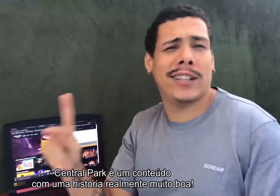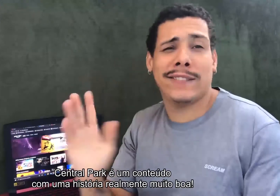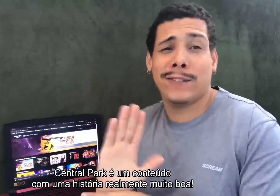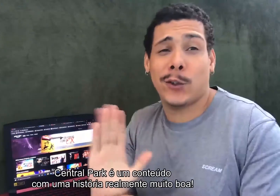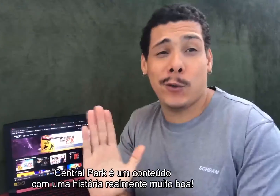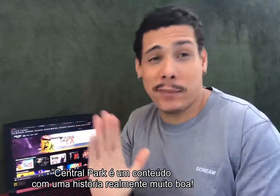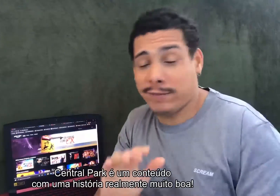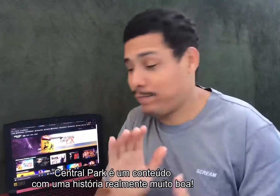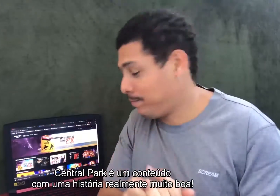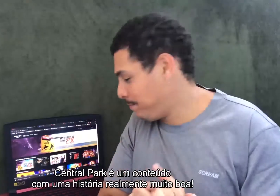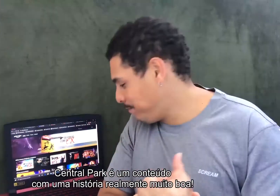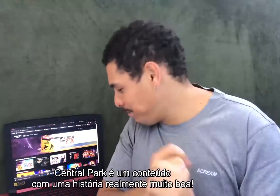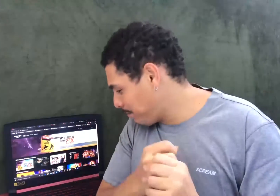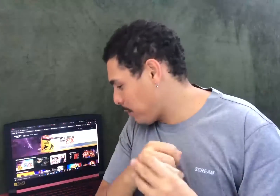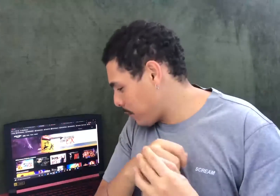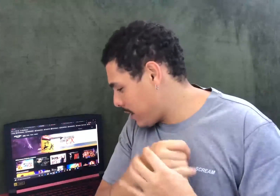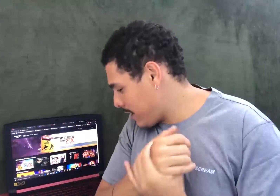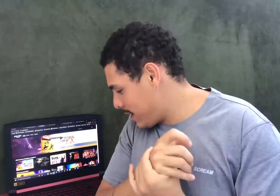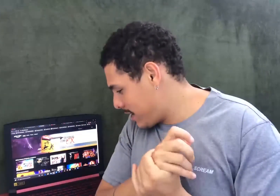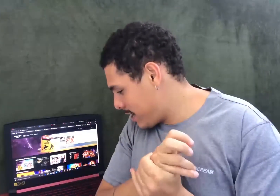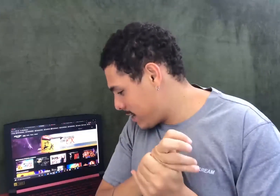realmente muito boa.